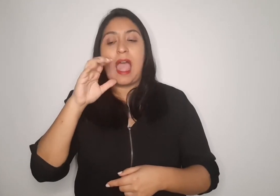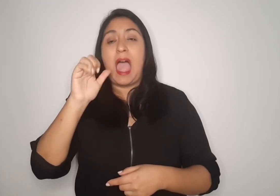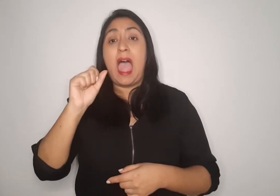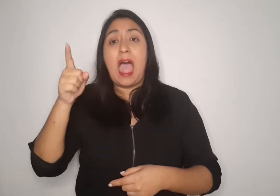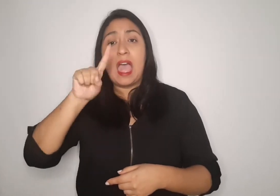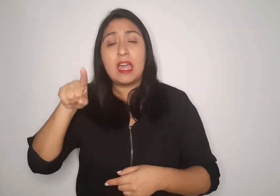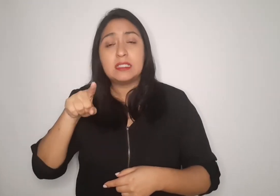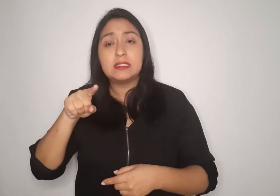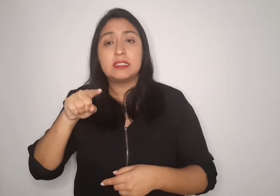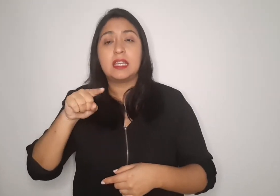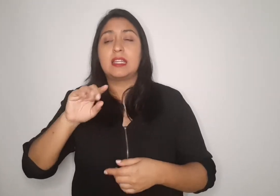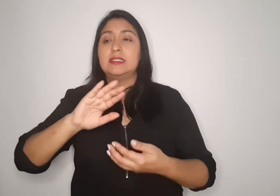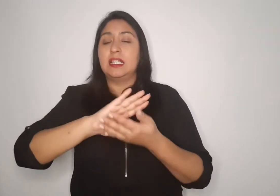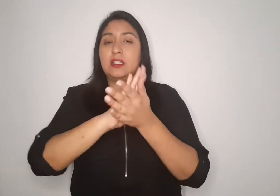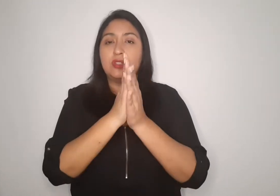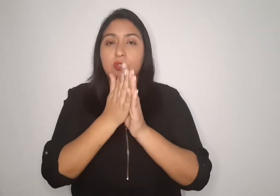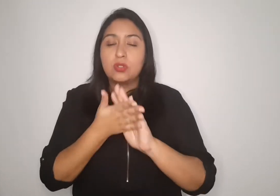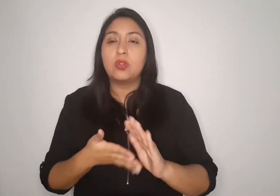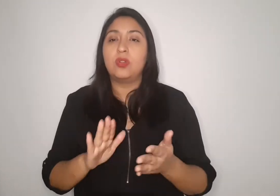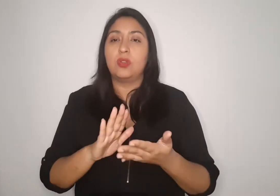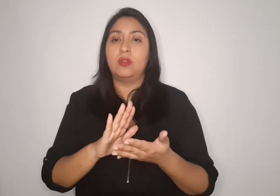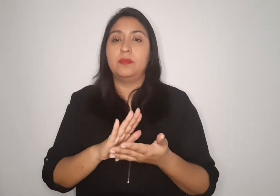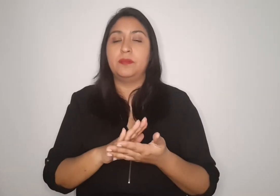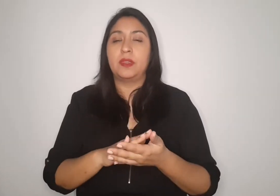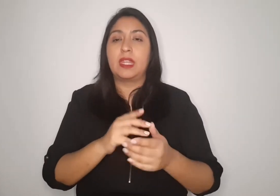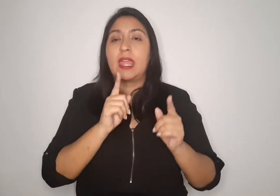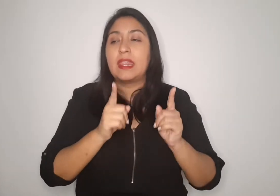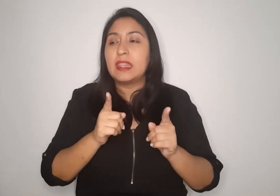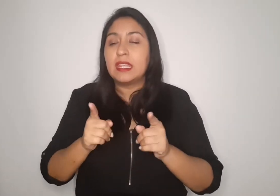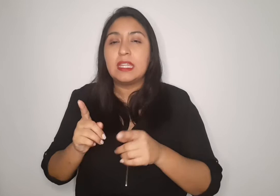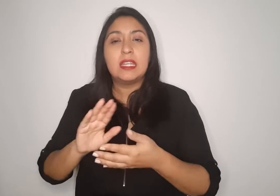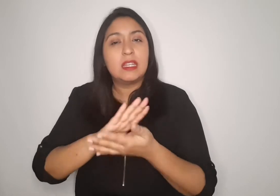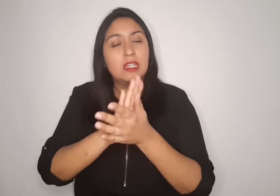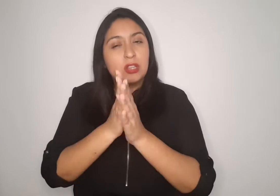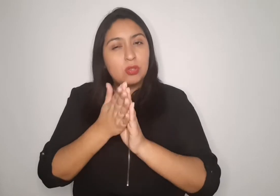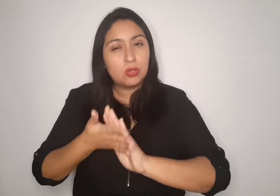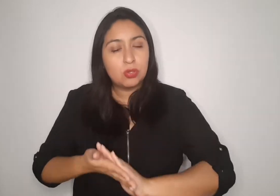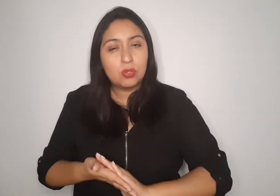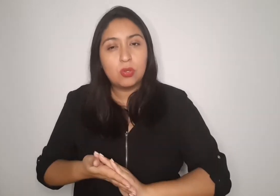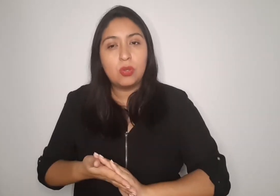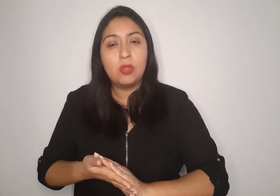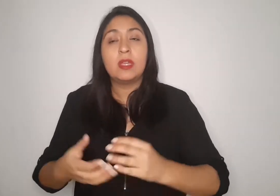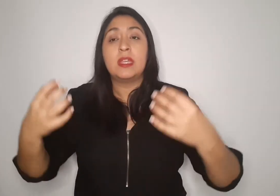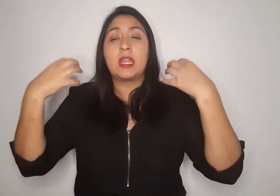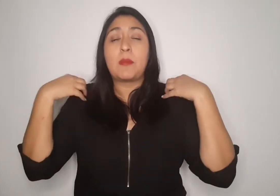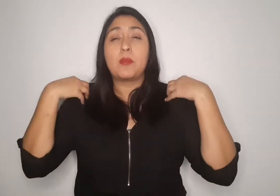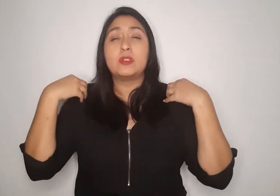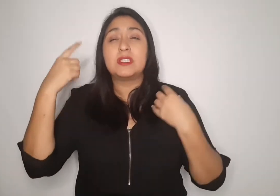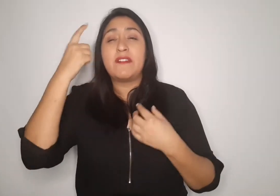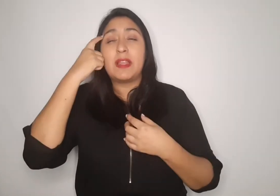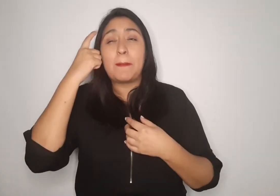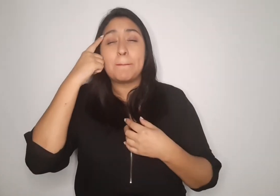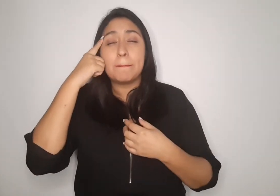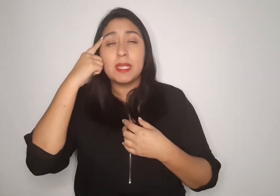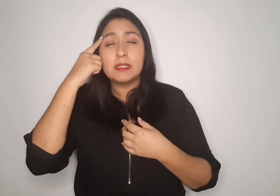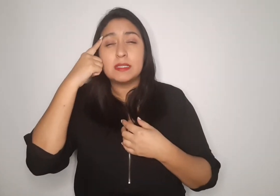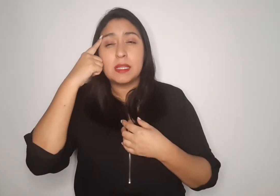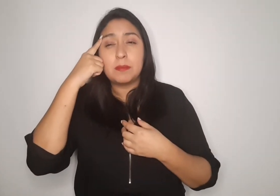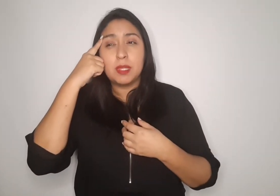dirige el todo, pero el todo no es el que dirige el todo en este plano, el que está a cargo de un pensamiento como global, ¿ya? Que está a